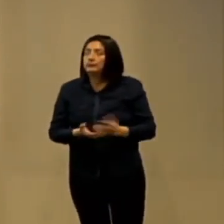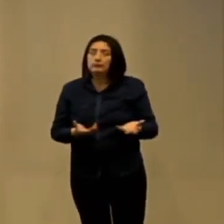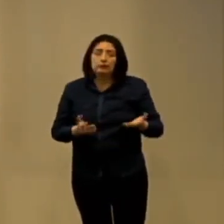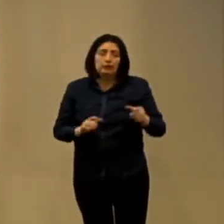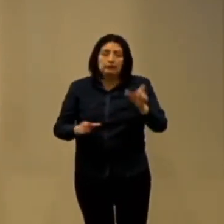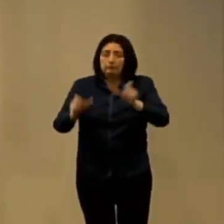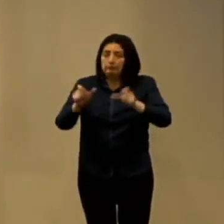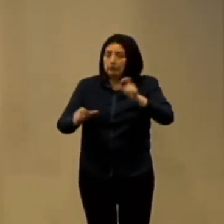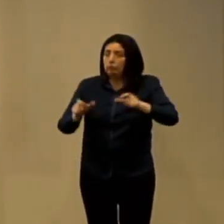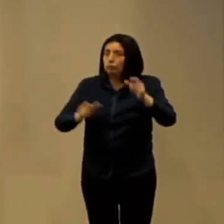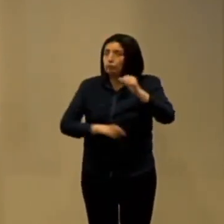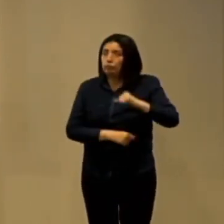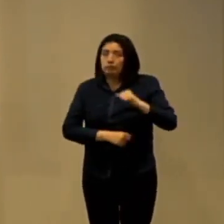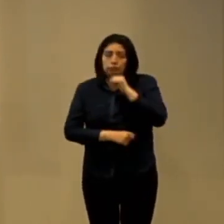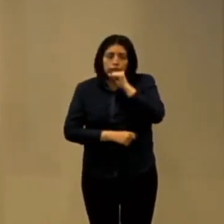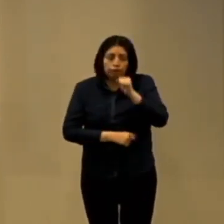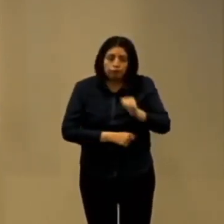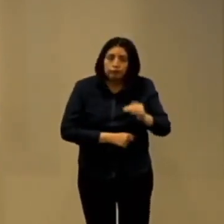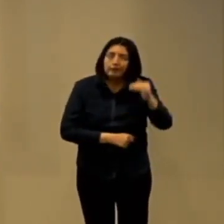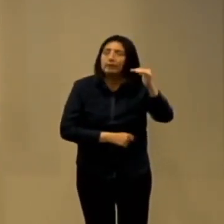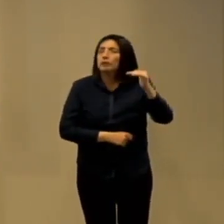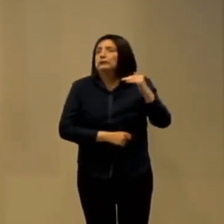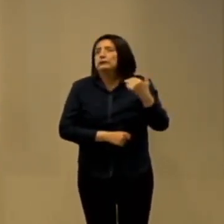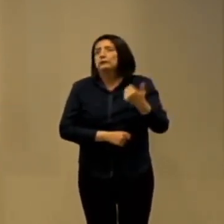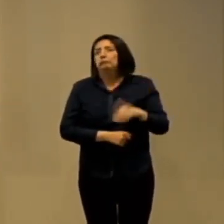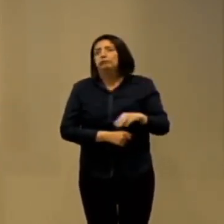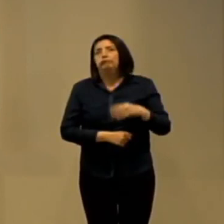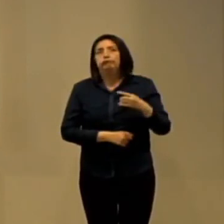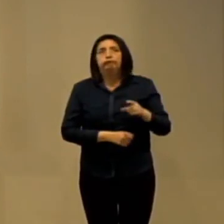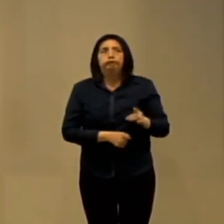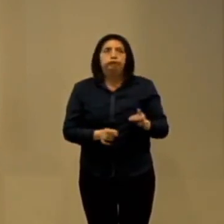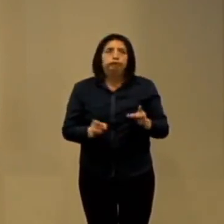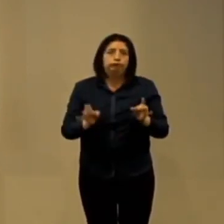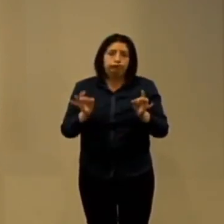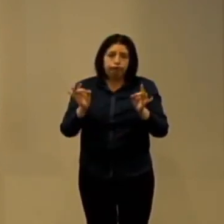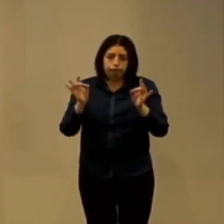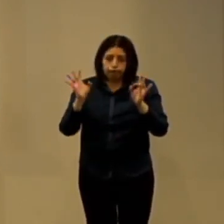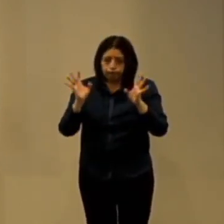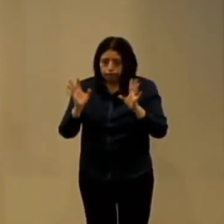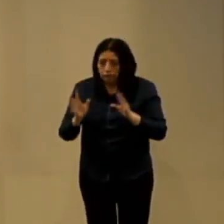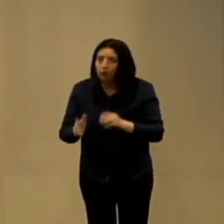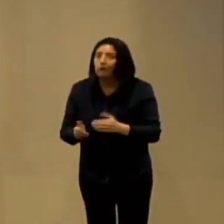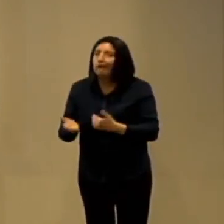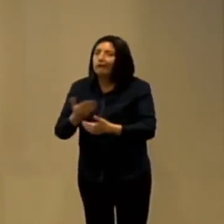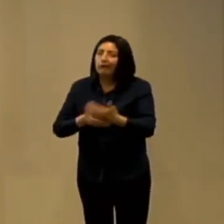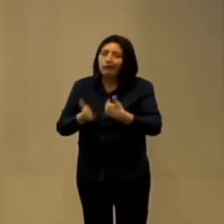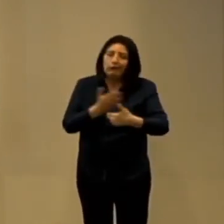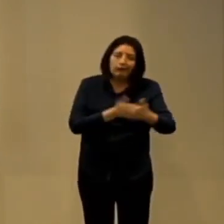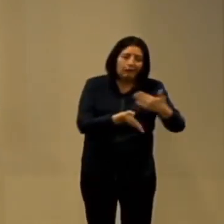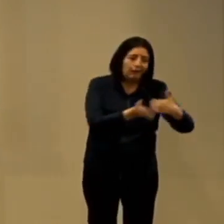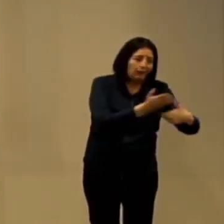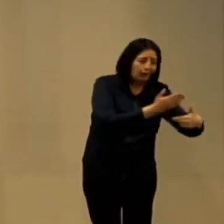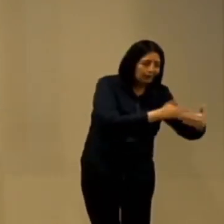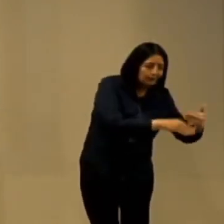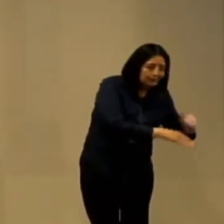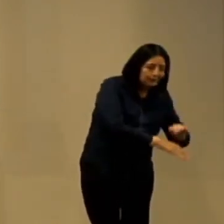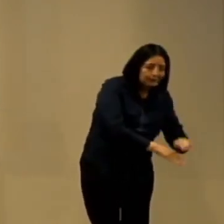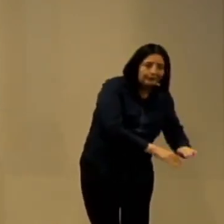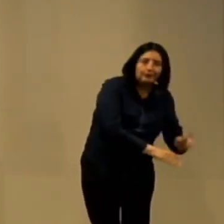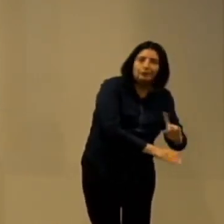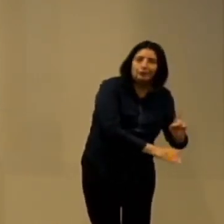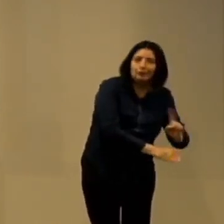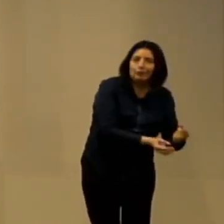población adulta mayor llega en pésimas condiciones, porque no hubo una intervención temprana aquí desde la